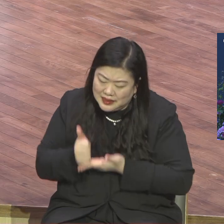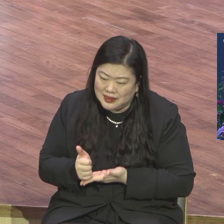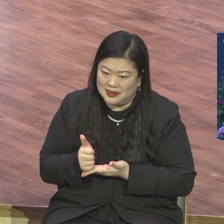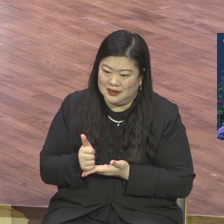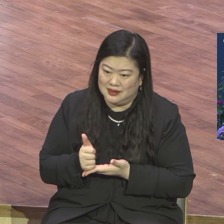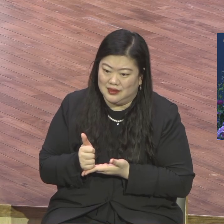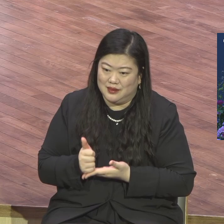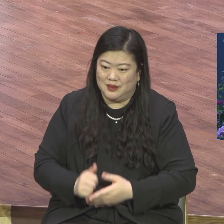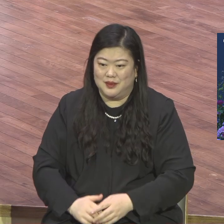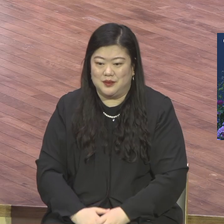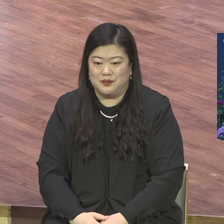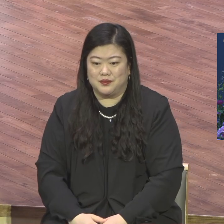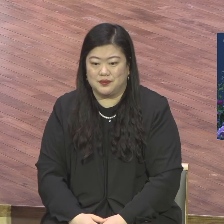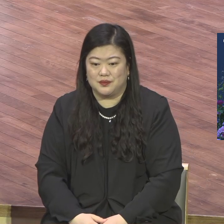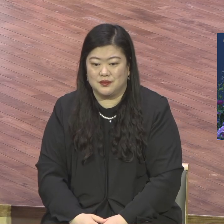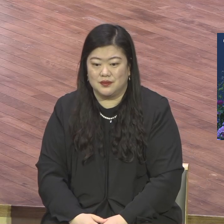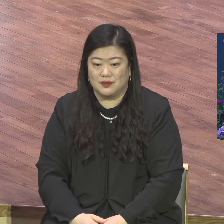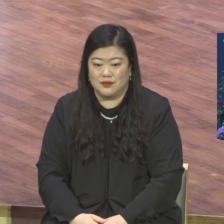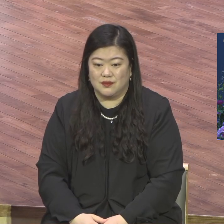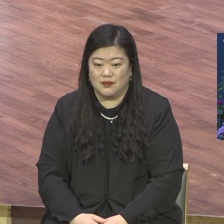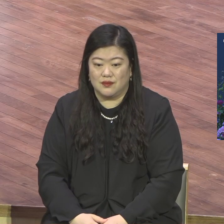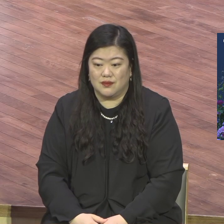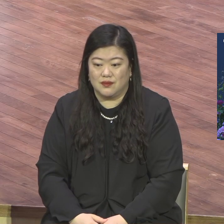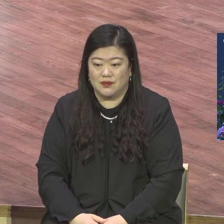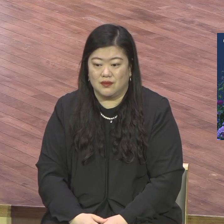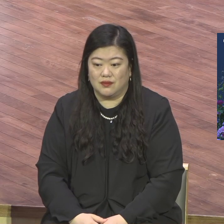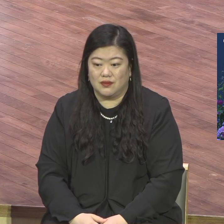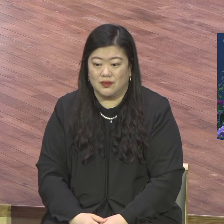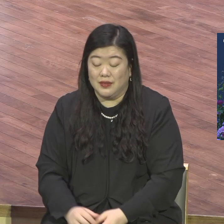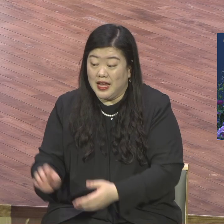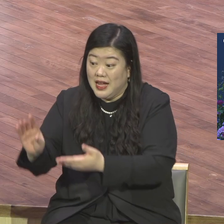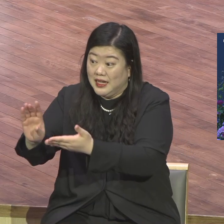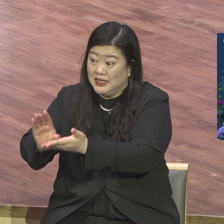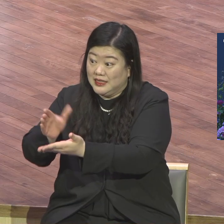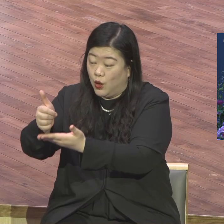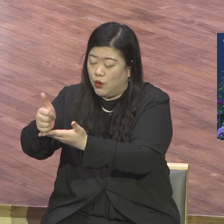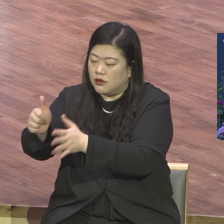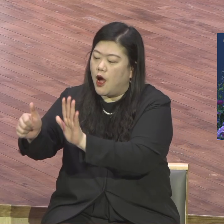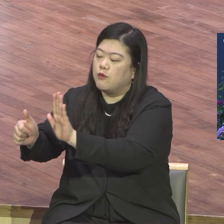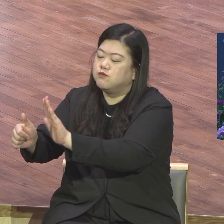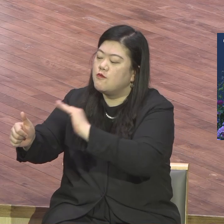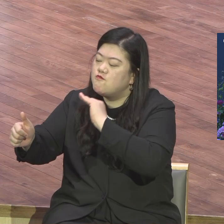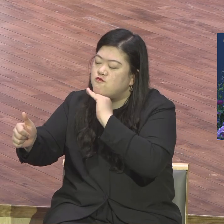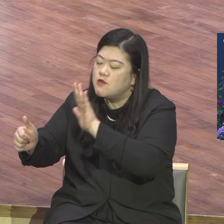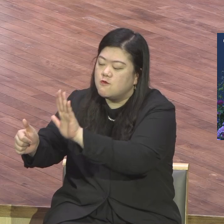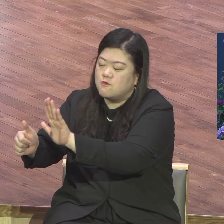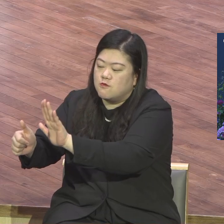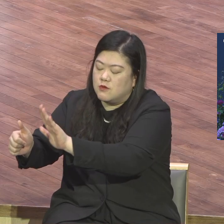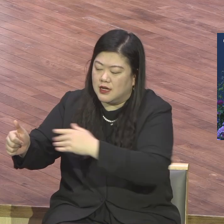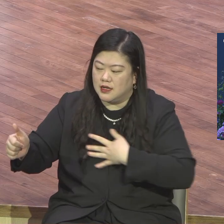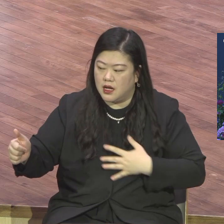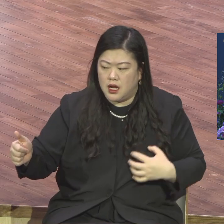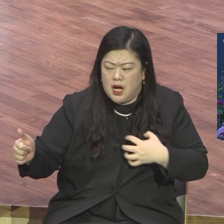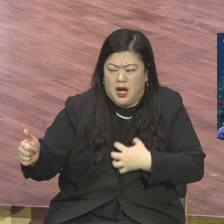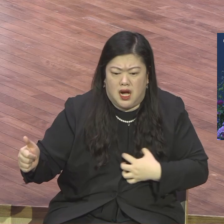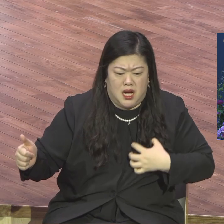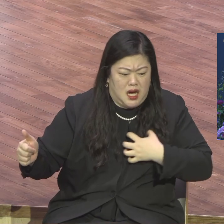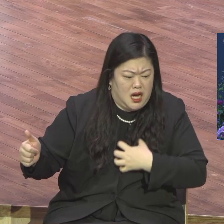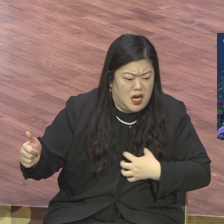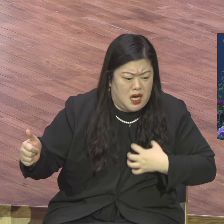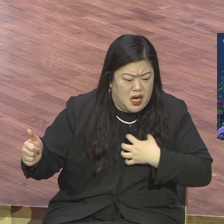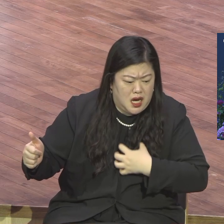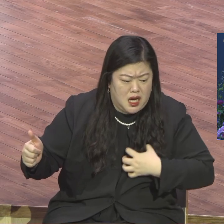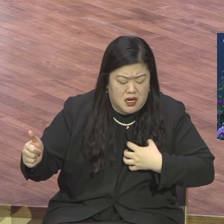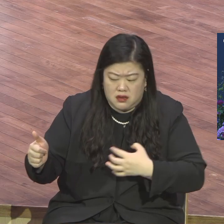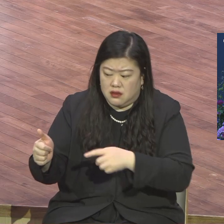사니 무슨 행복도가 무슨 행복이 그 마음 깊은 곳에서